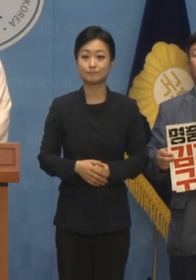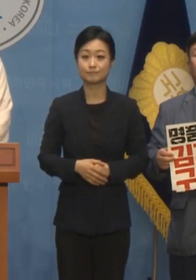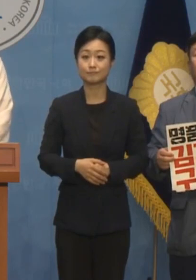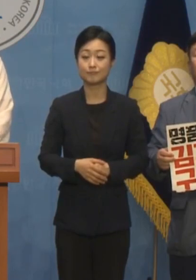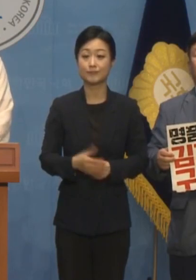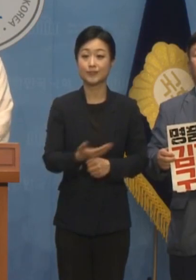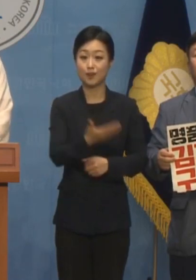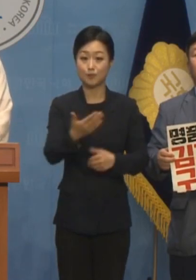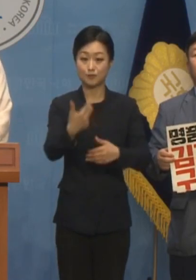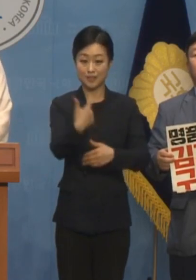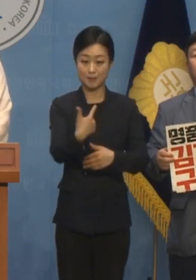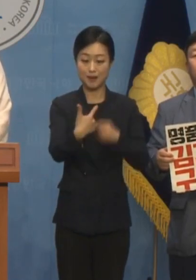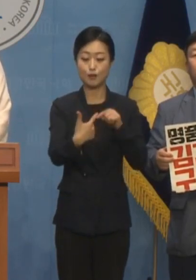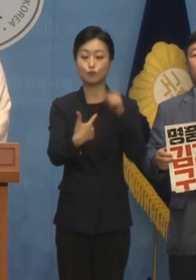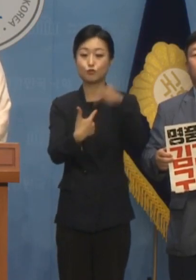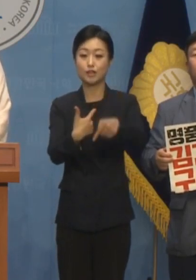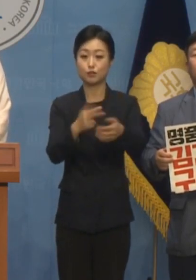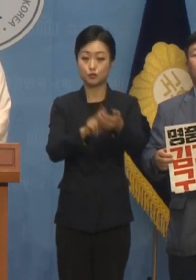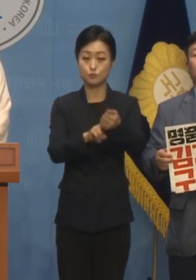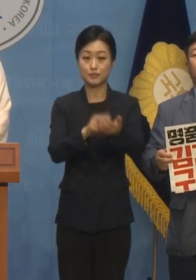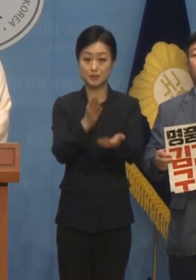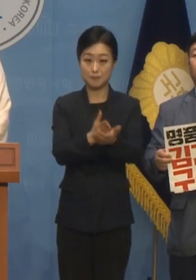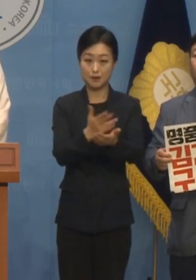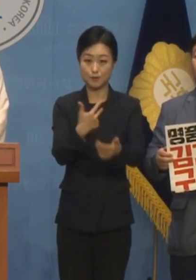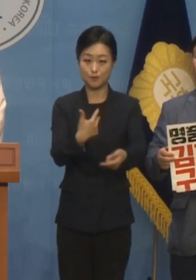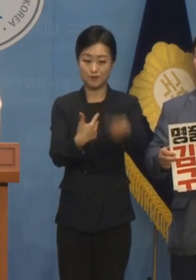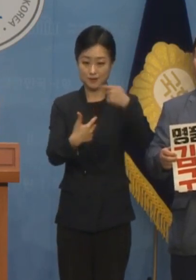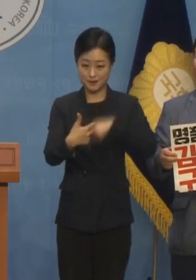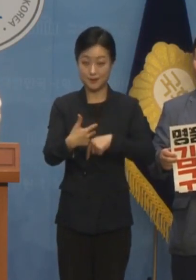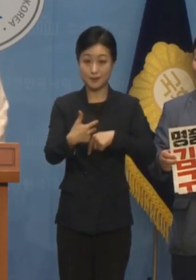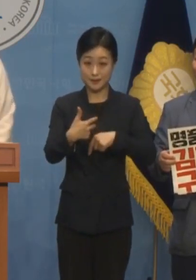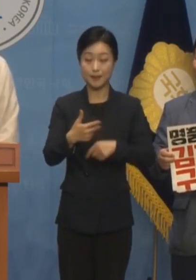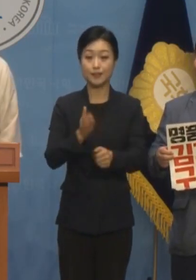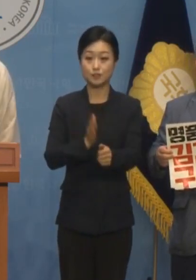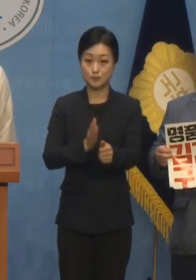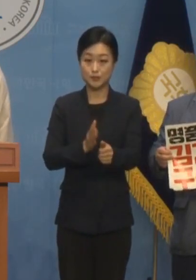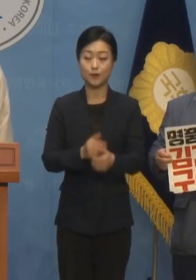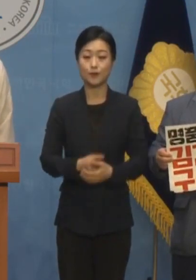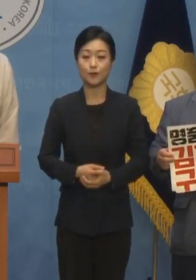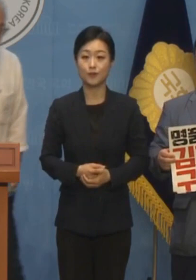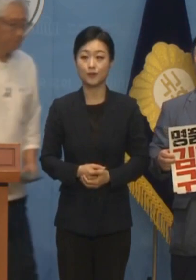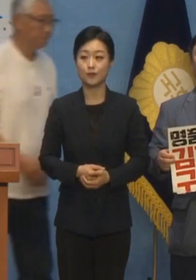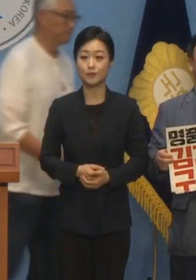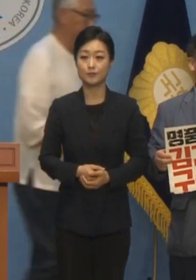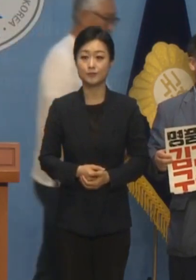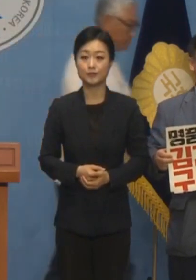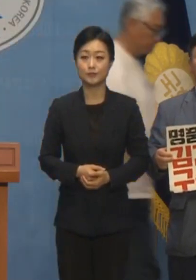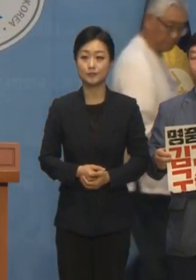말고 카메라 앞으로 나와 주시기를 부탁드립니다. 고맙습니다.